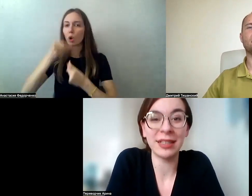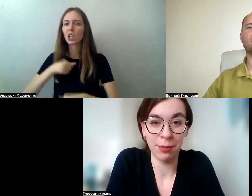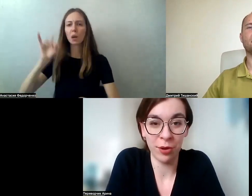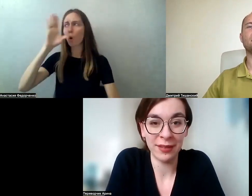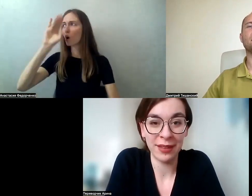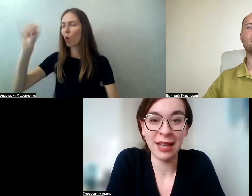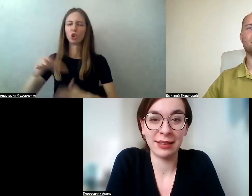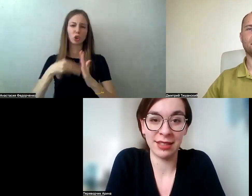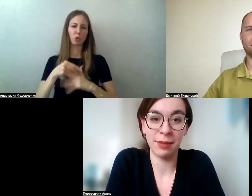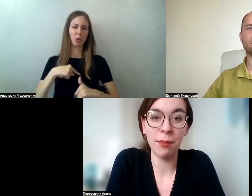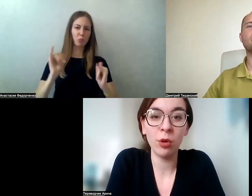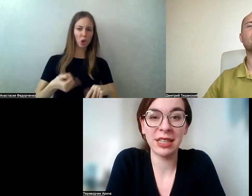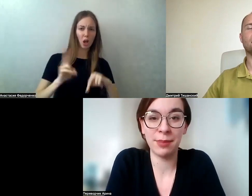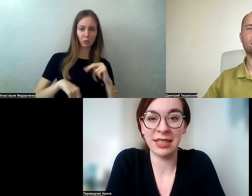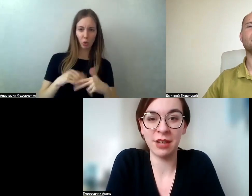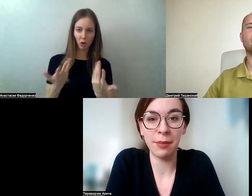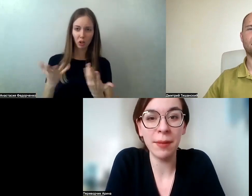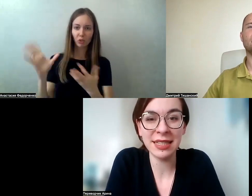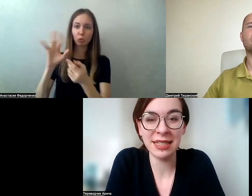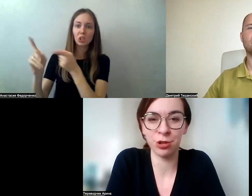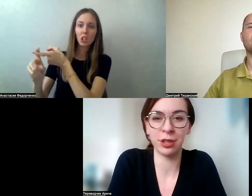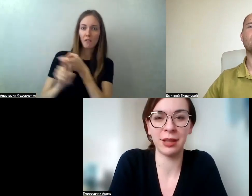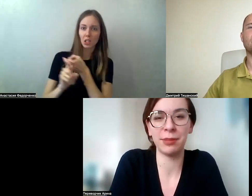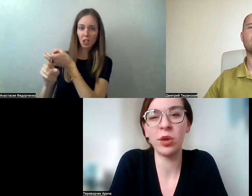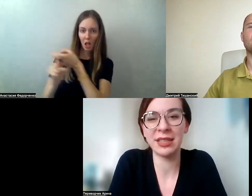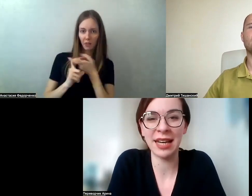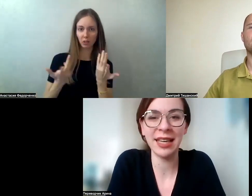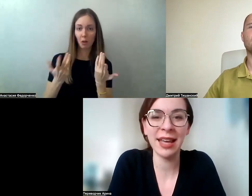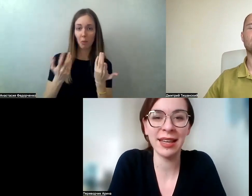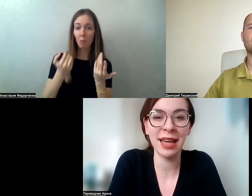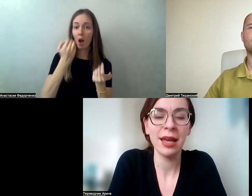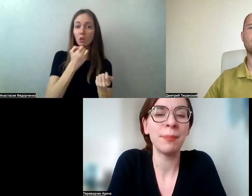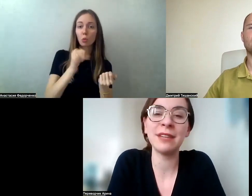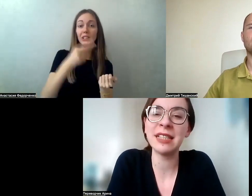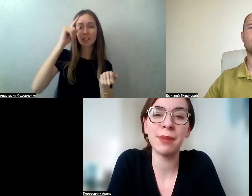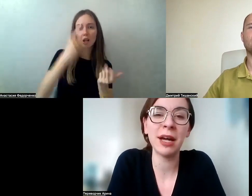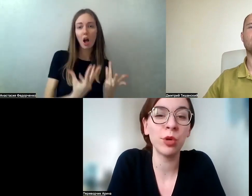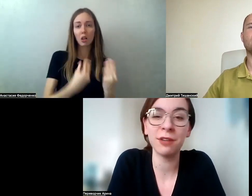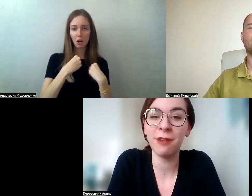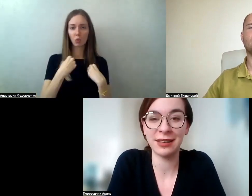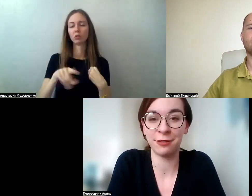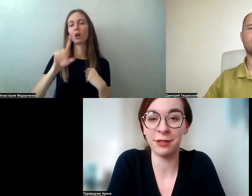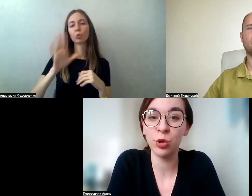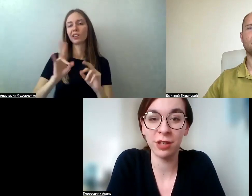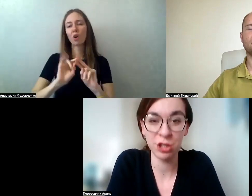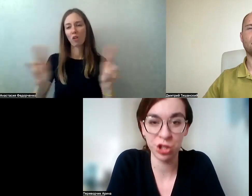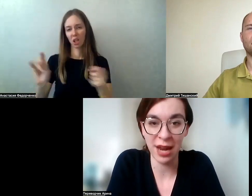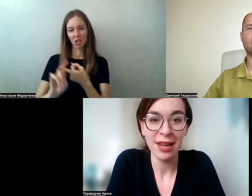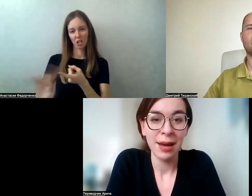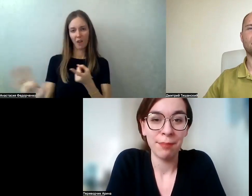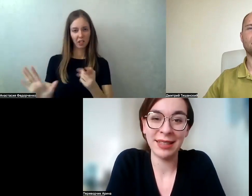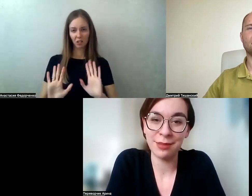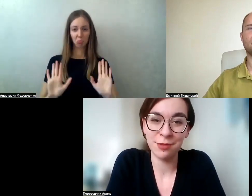контроль над собой, да, над своими эмоциями, над своими мыслями, что-то там, плохое настроение. Мы зависимы от многих факторов, от многих